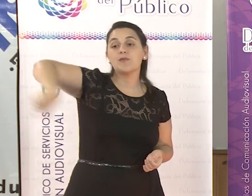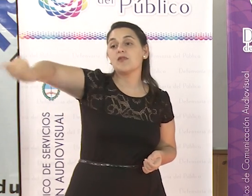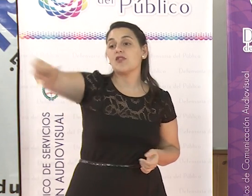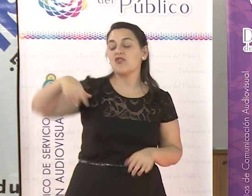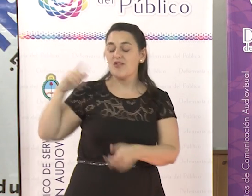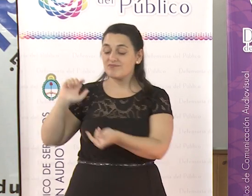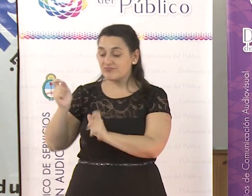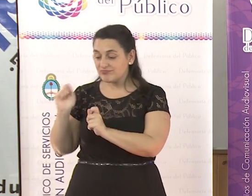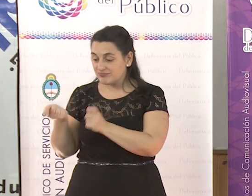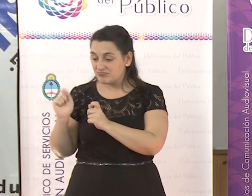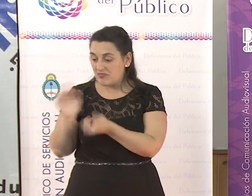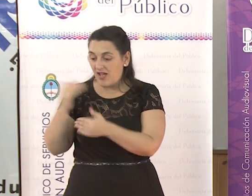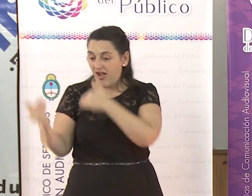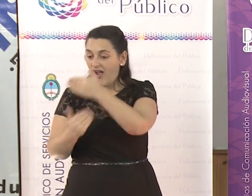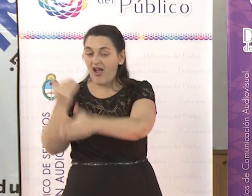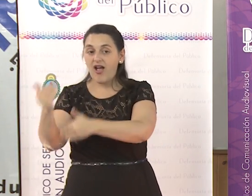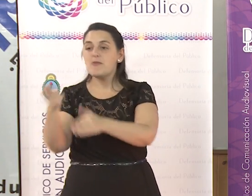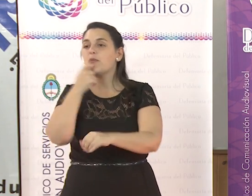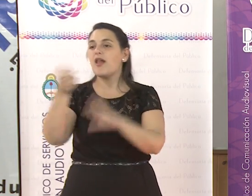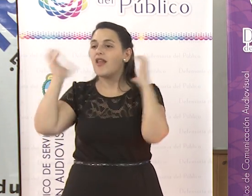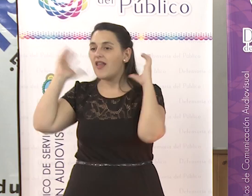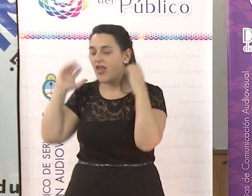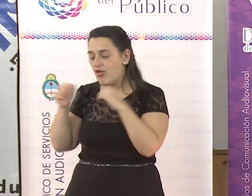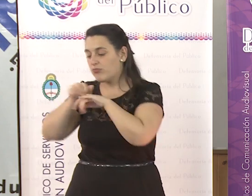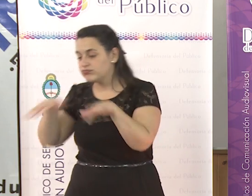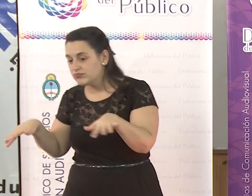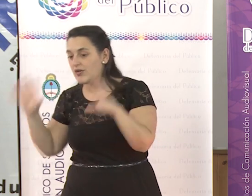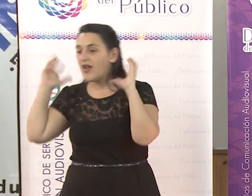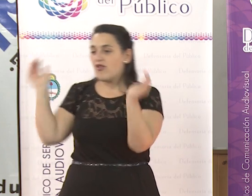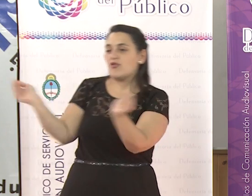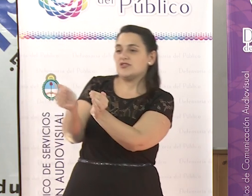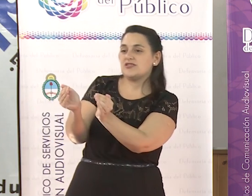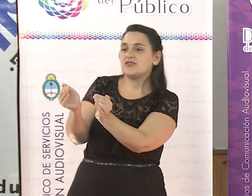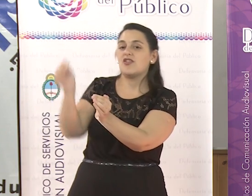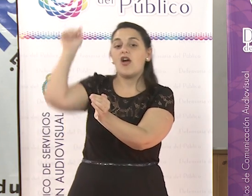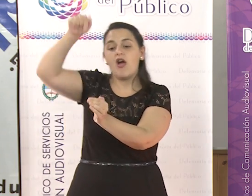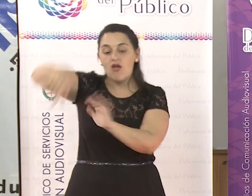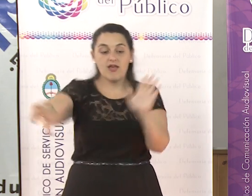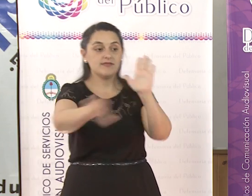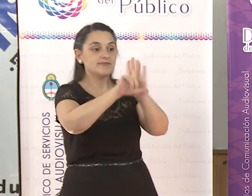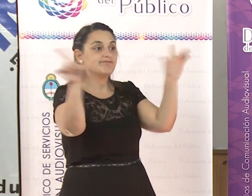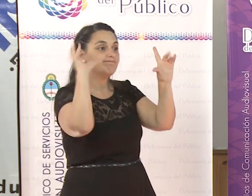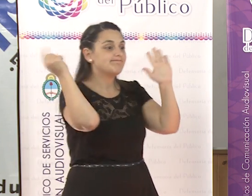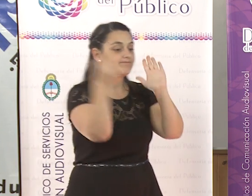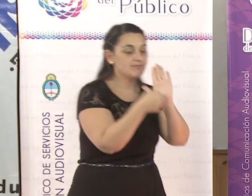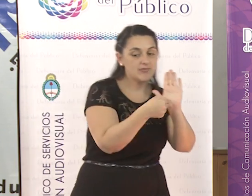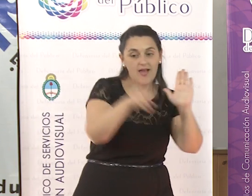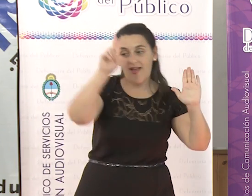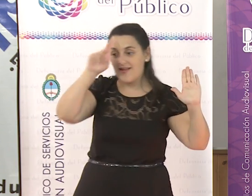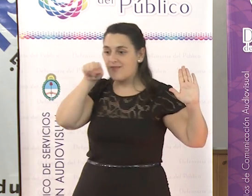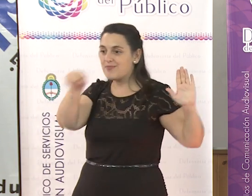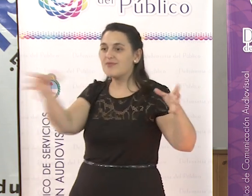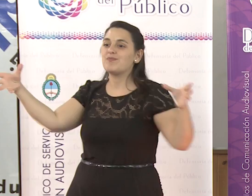diferentes etapas de ser un medio popular un medio comunitario hasta que hoy a través la ley de medios se fue reconociendo los pueblos originarios